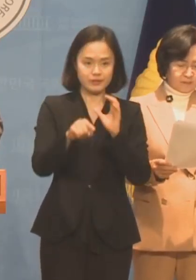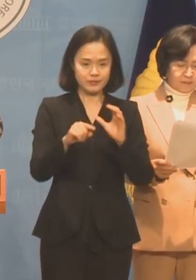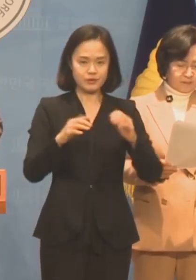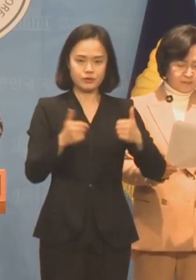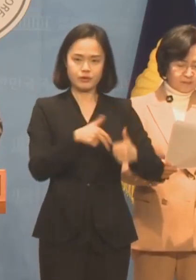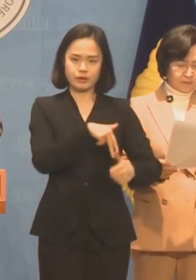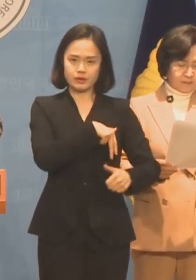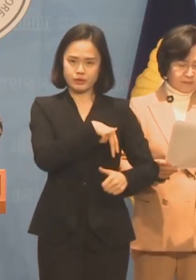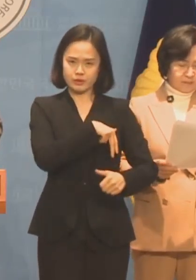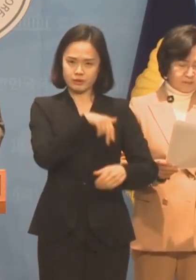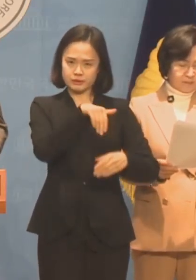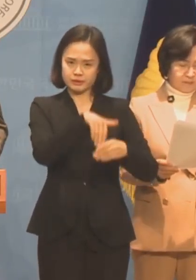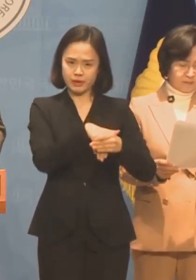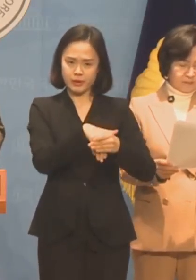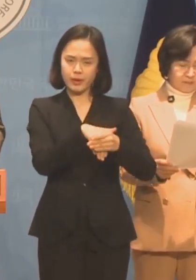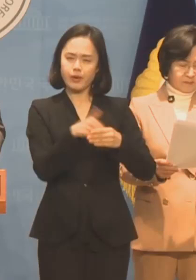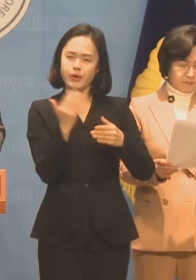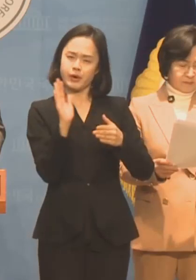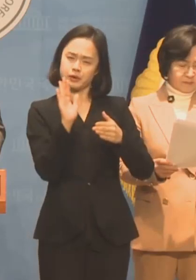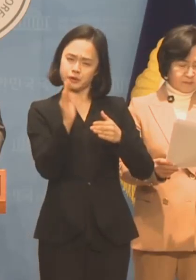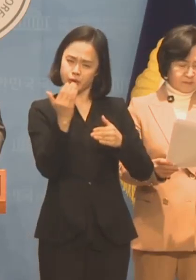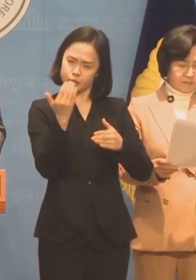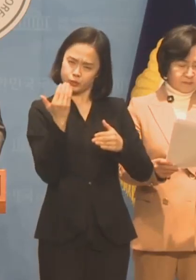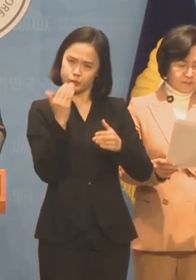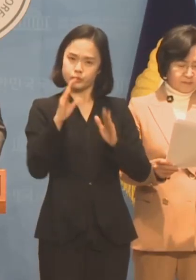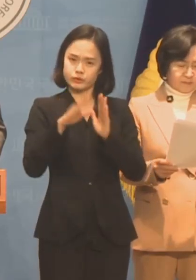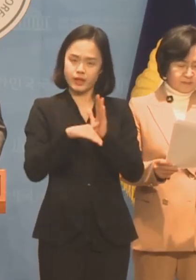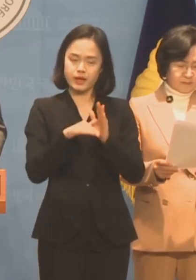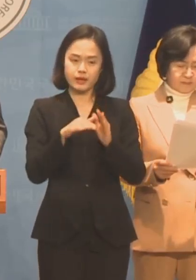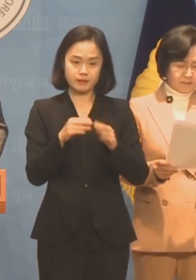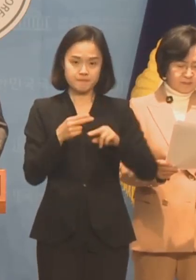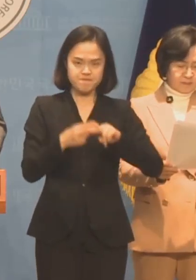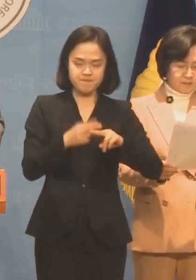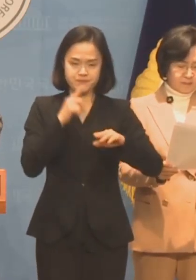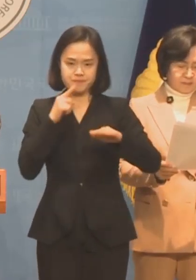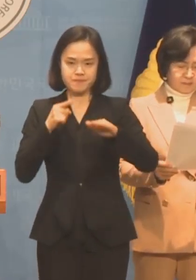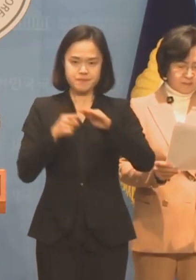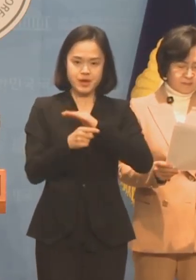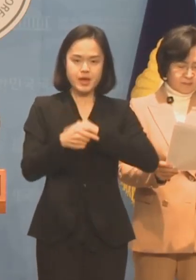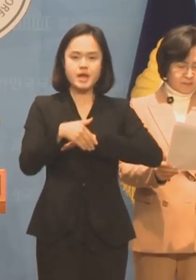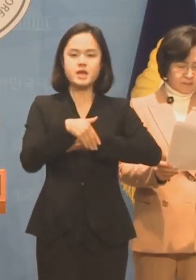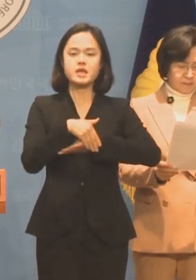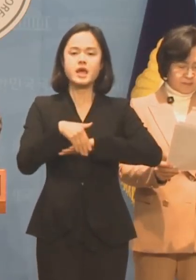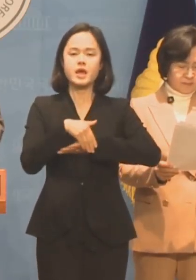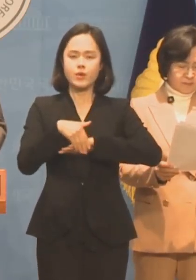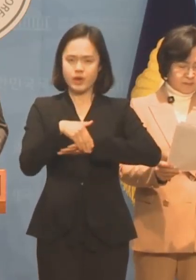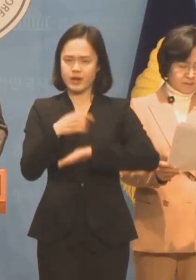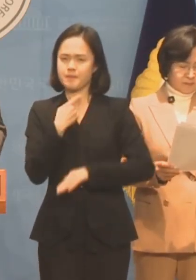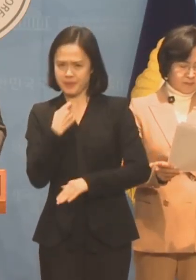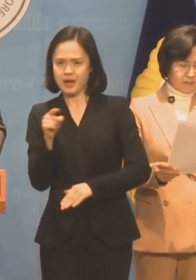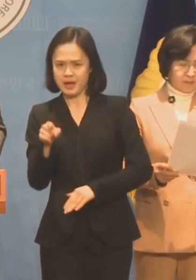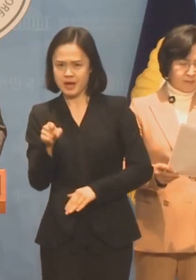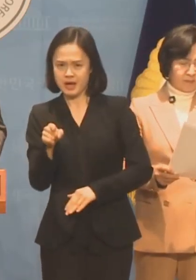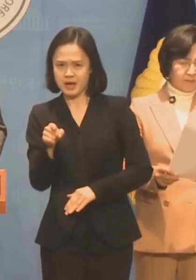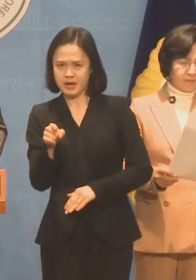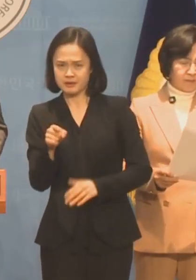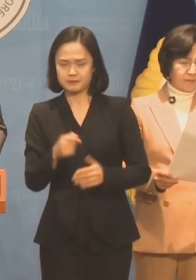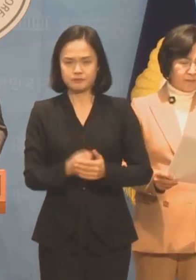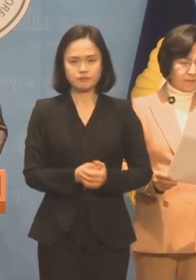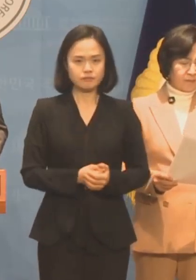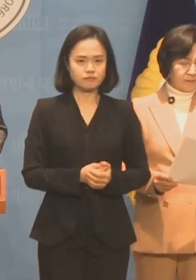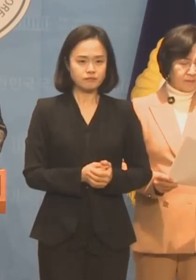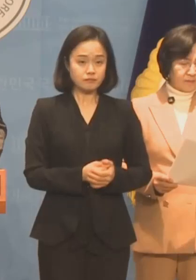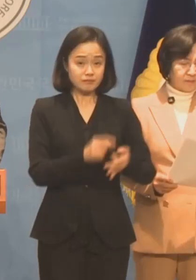4월 부정선거를 이유로 계엄을 선포했다는 윤석열의 주장 역시